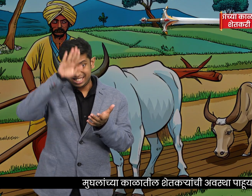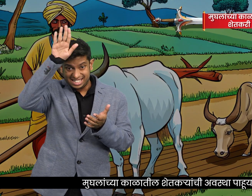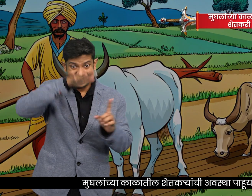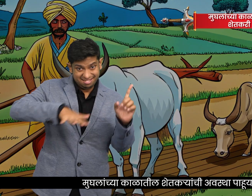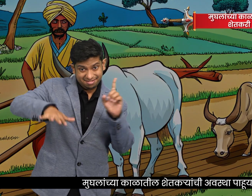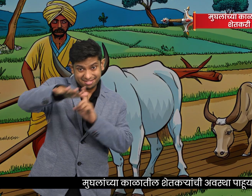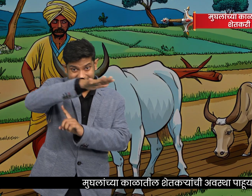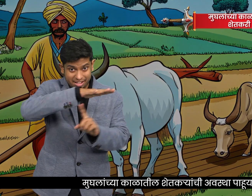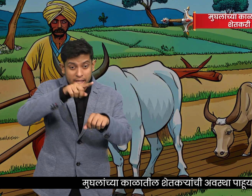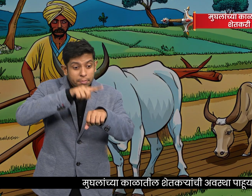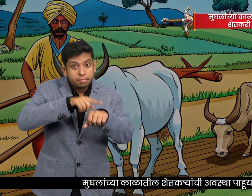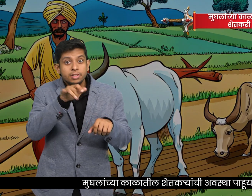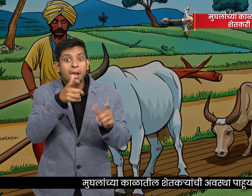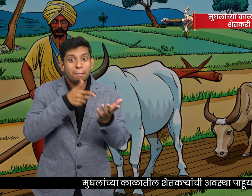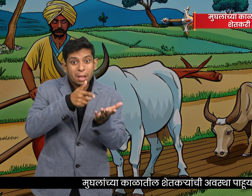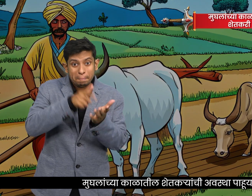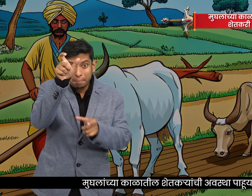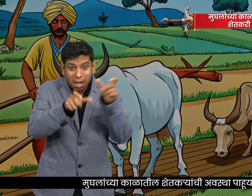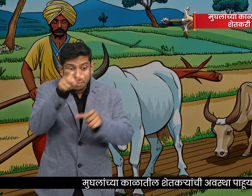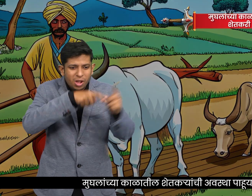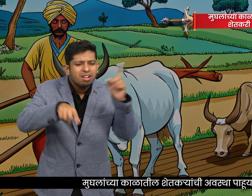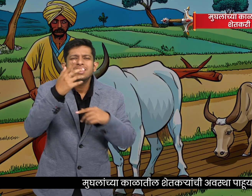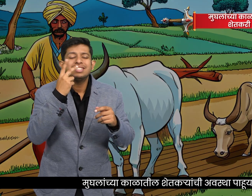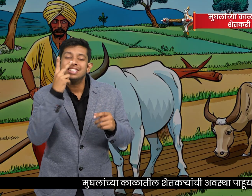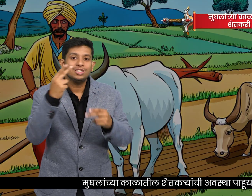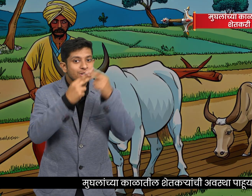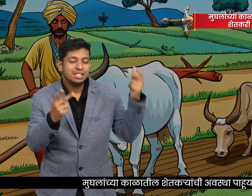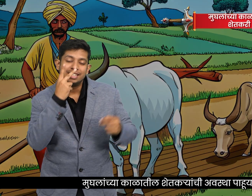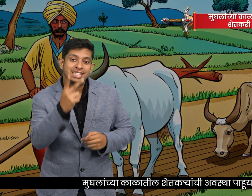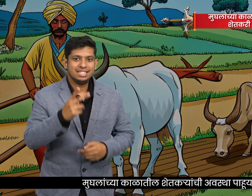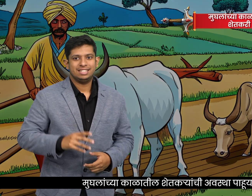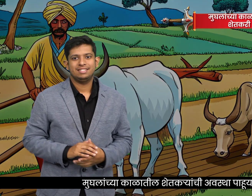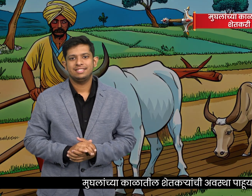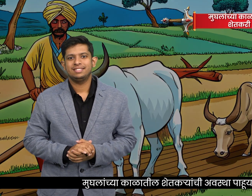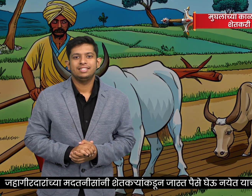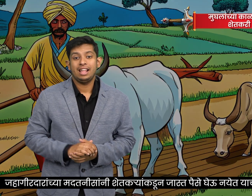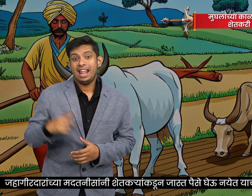मुघलांच्या काठातील शेतकऱ्याची अवस्था पाहूया.